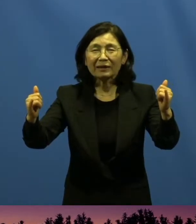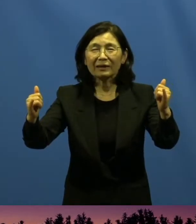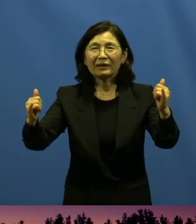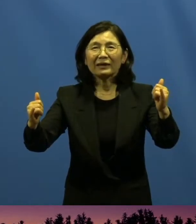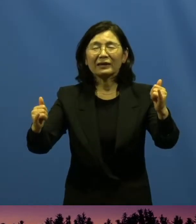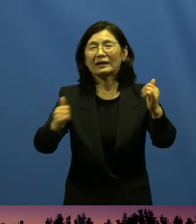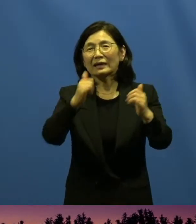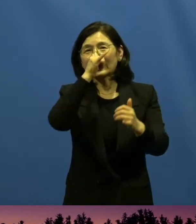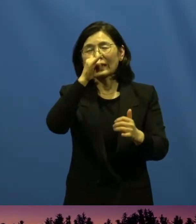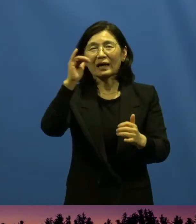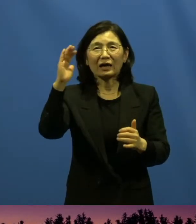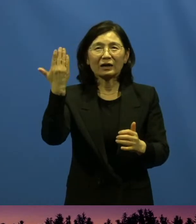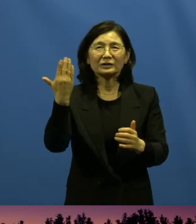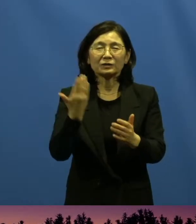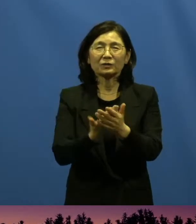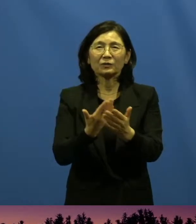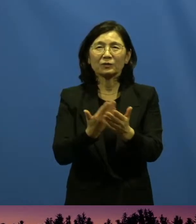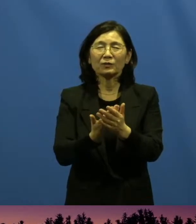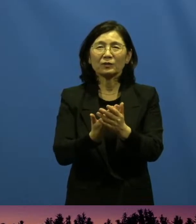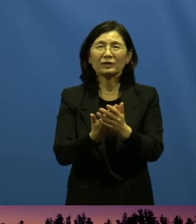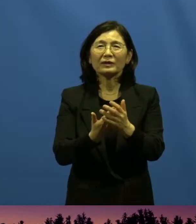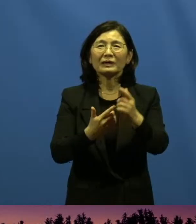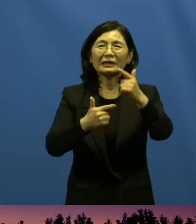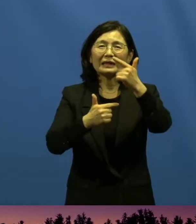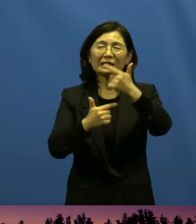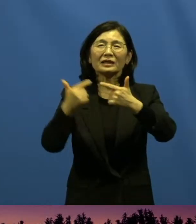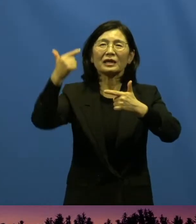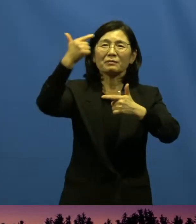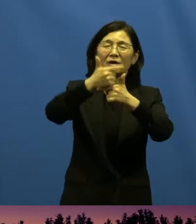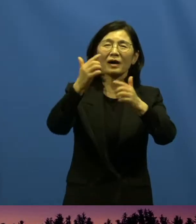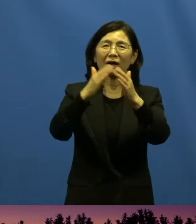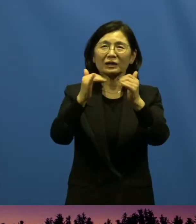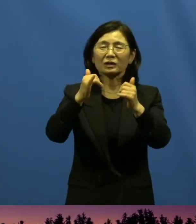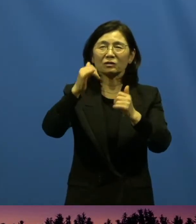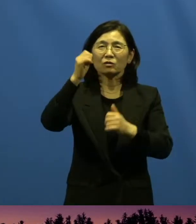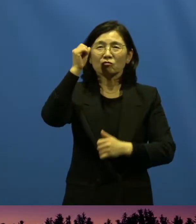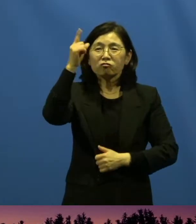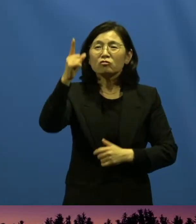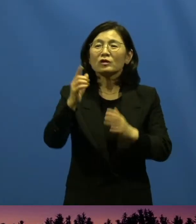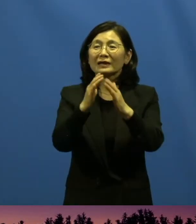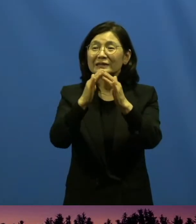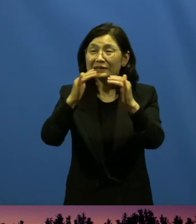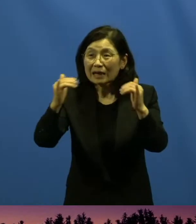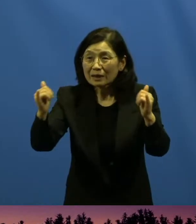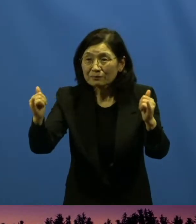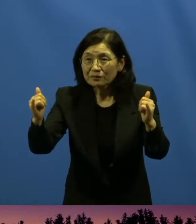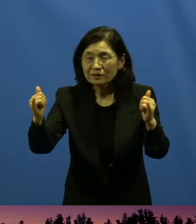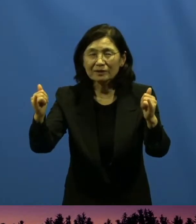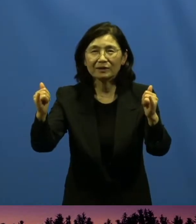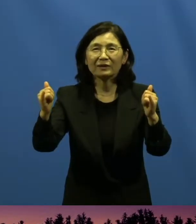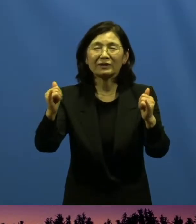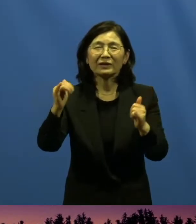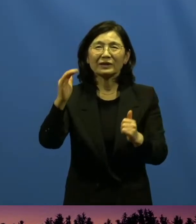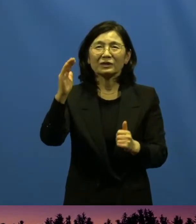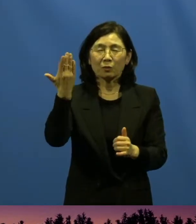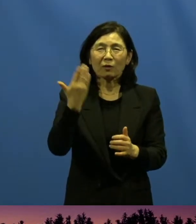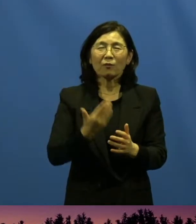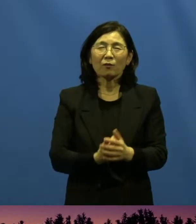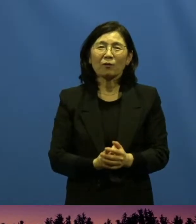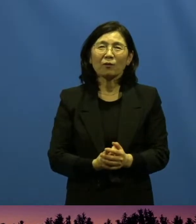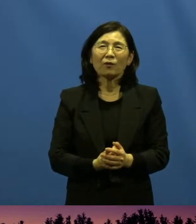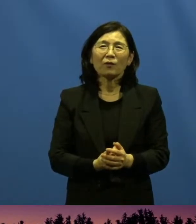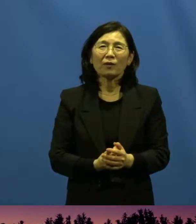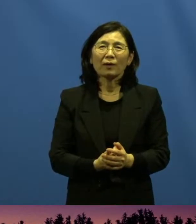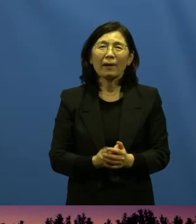주시고, 느헤미야와 같은 인물들이 나오게 하여 주시옵시고, 바울과 같은 인물들이 나오게 하여 주시옵시고,